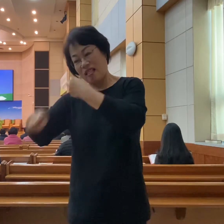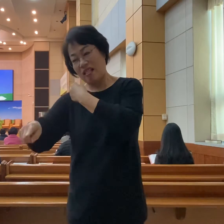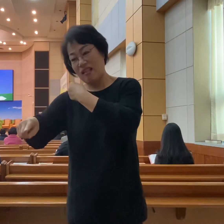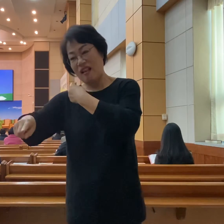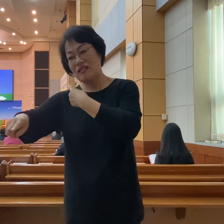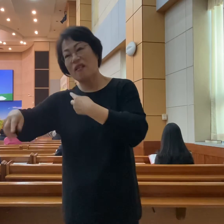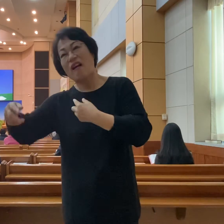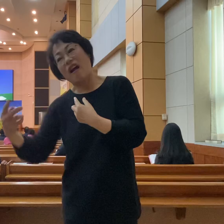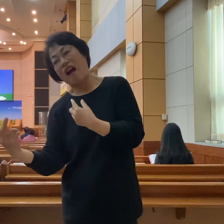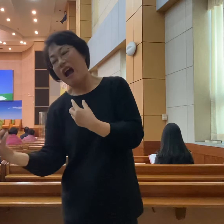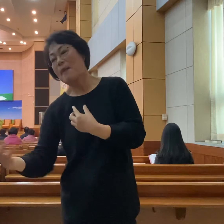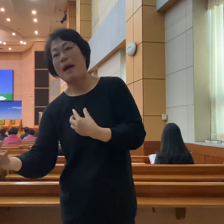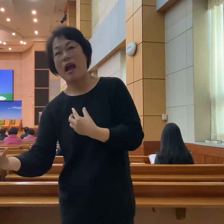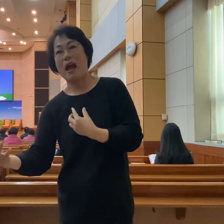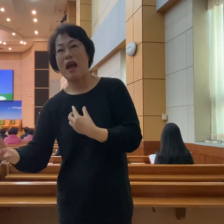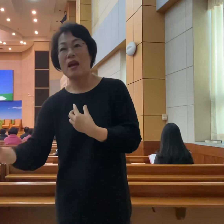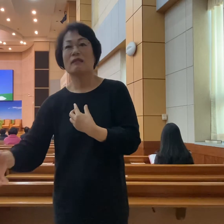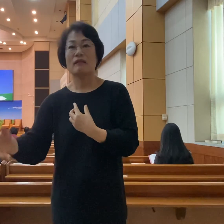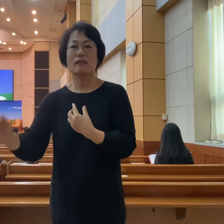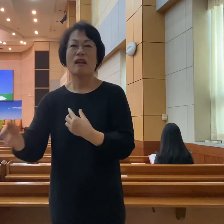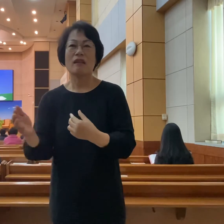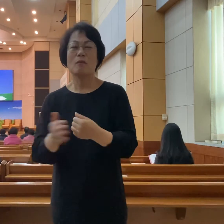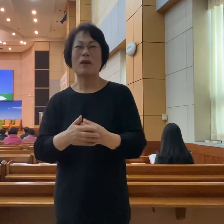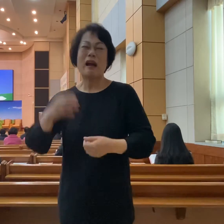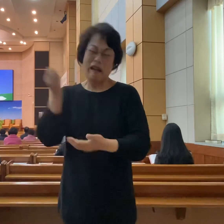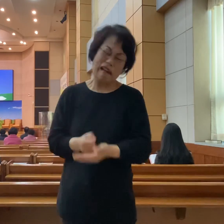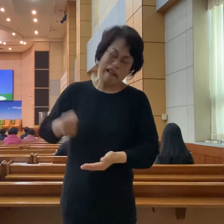거니까 다 같이 죽는 거잖아요.